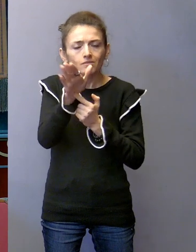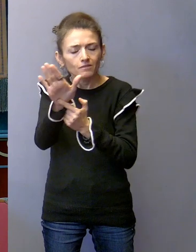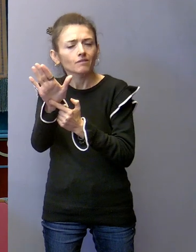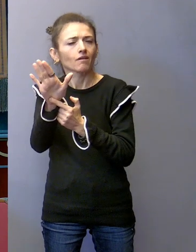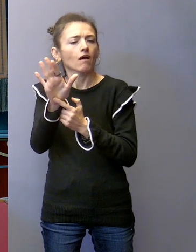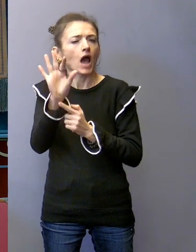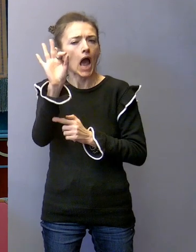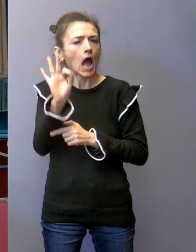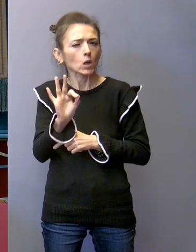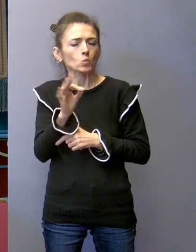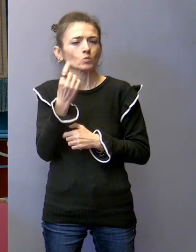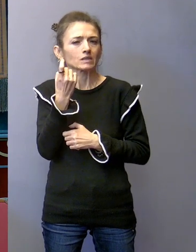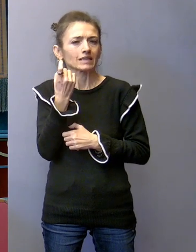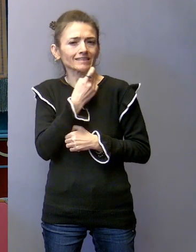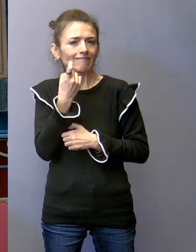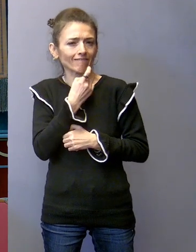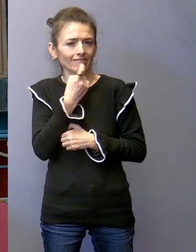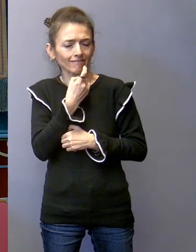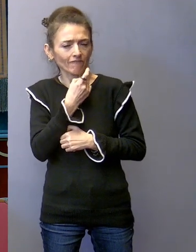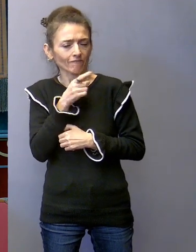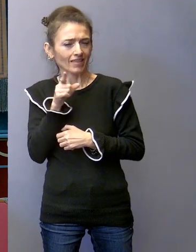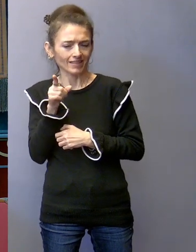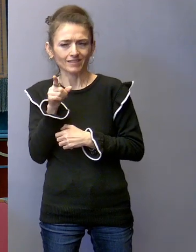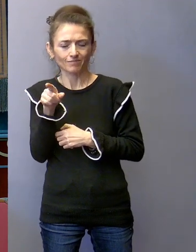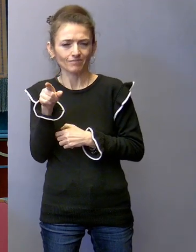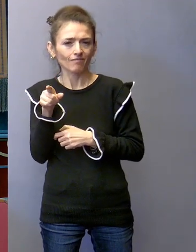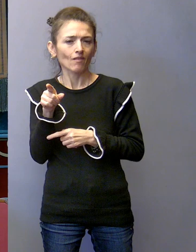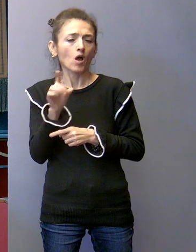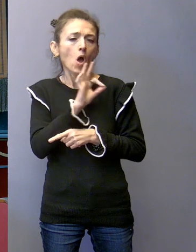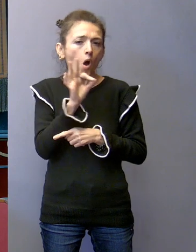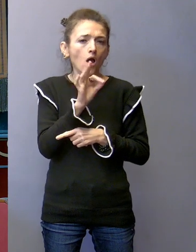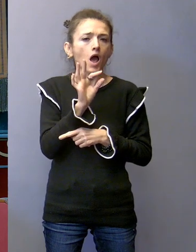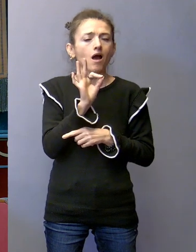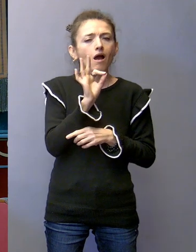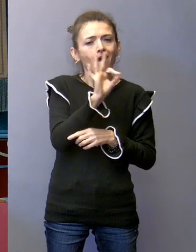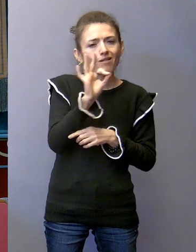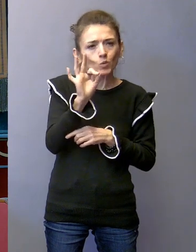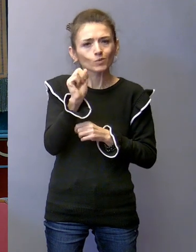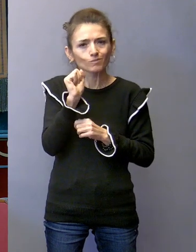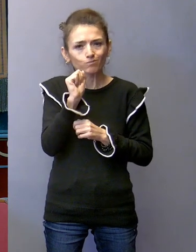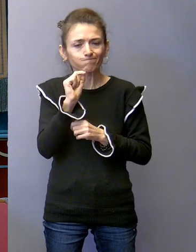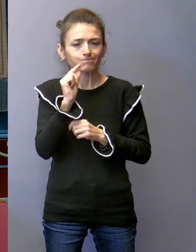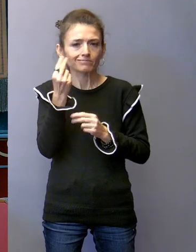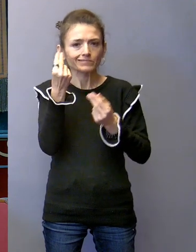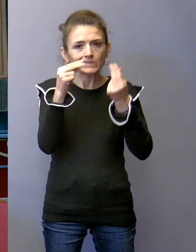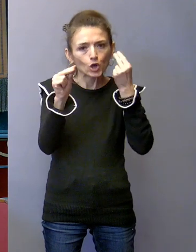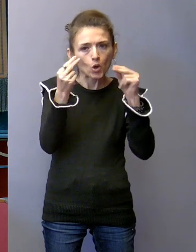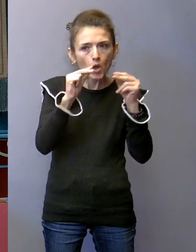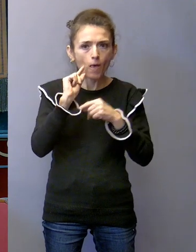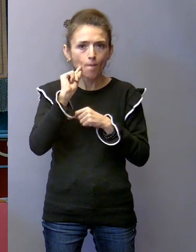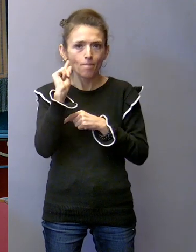alcuni refusi come l'ha chiamato lei o alcune o alcune migliorie che possiamo eventualmente portare anche per il futuro